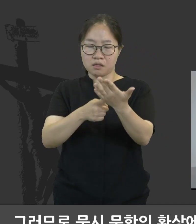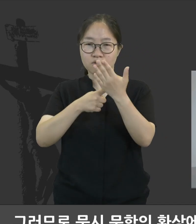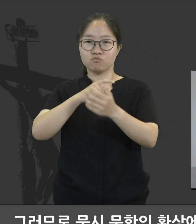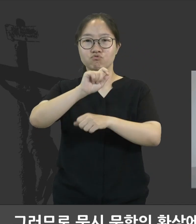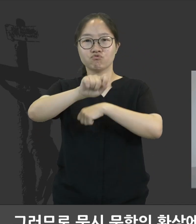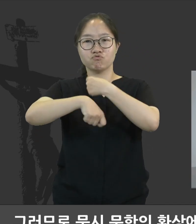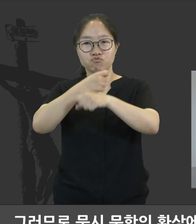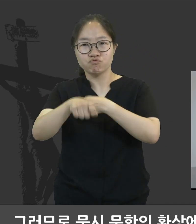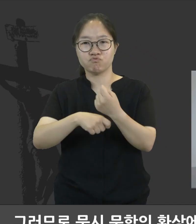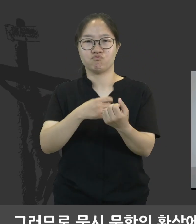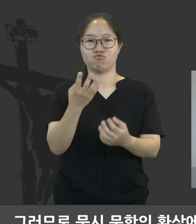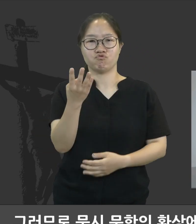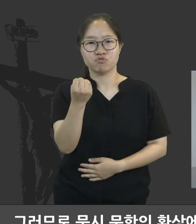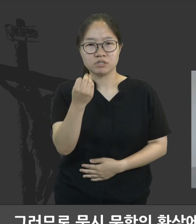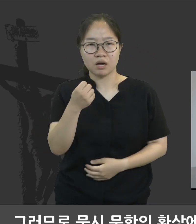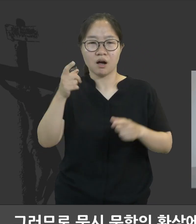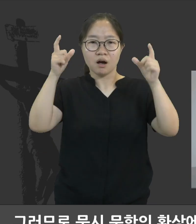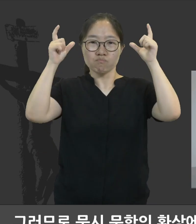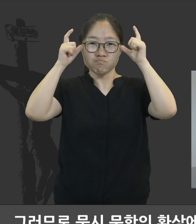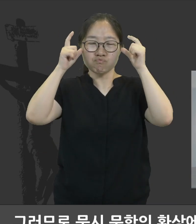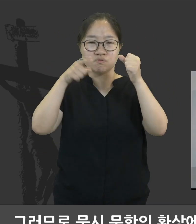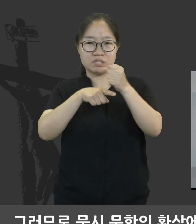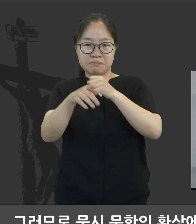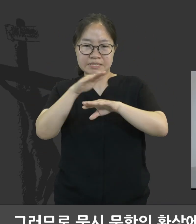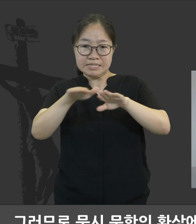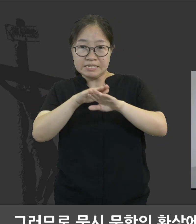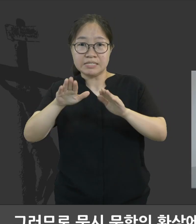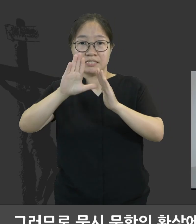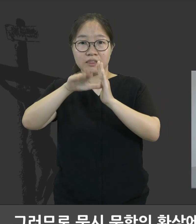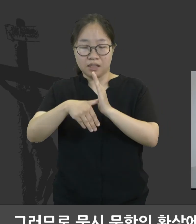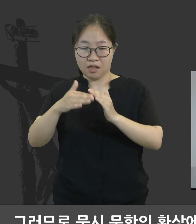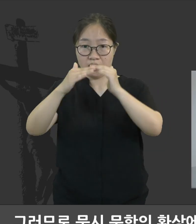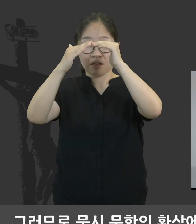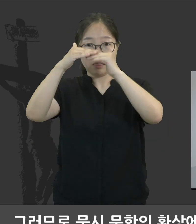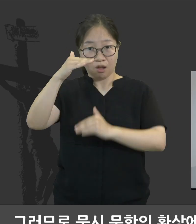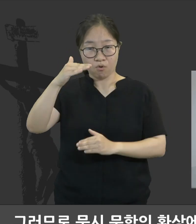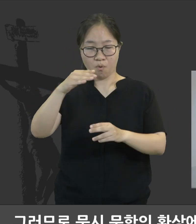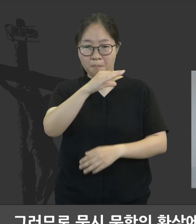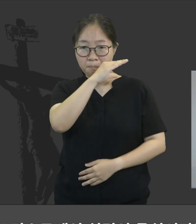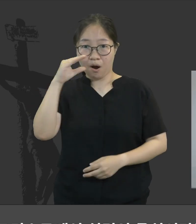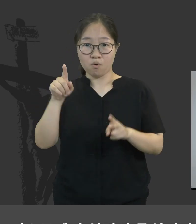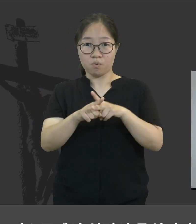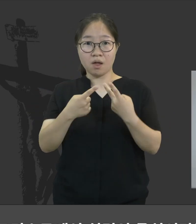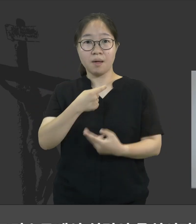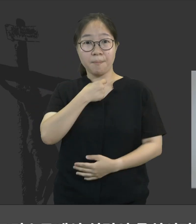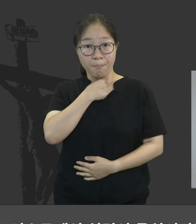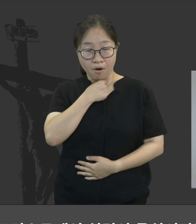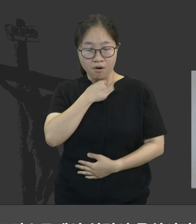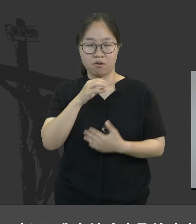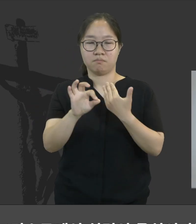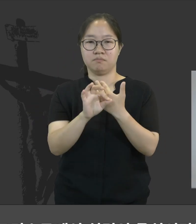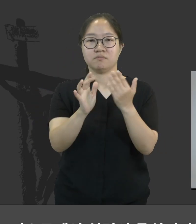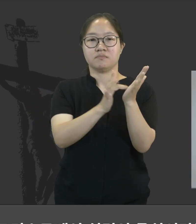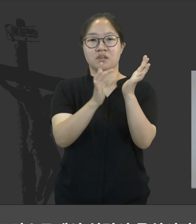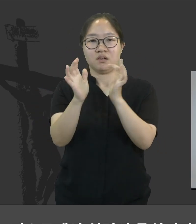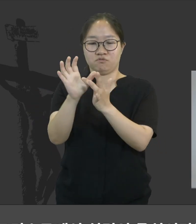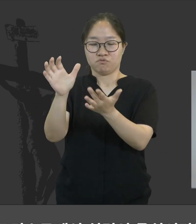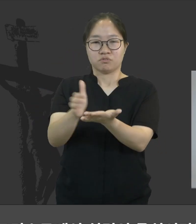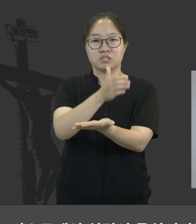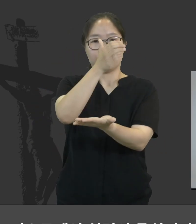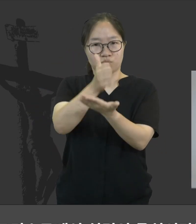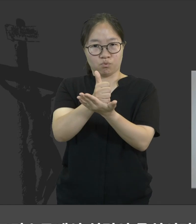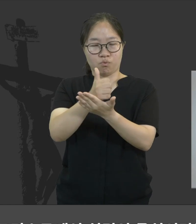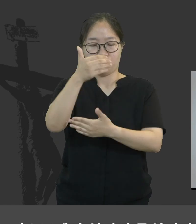의미를 해석할 때 본문의 메시지를 바르게 이해하려면 예수 그리스도께서 성경의 중심이라는